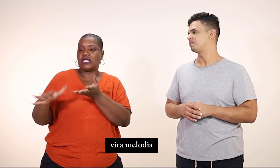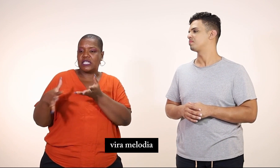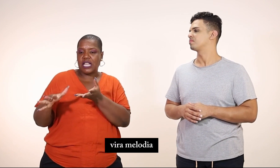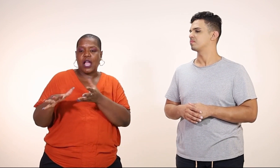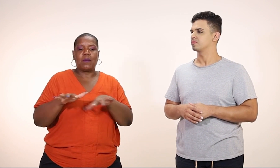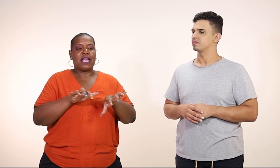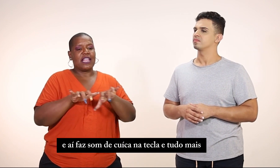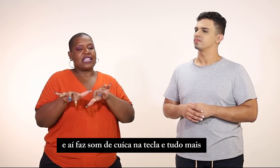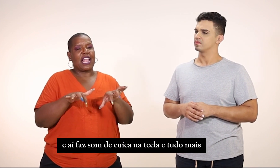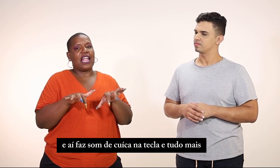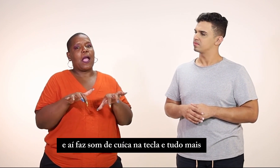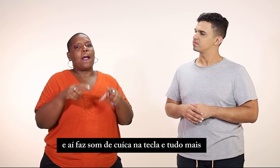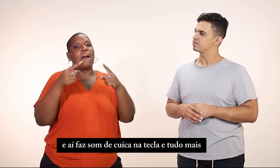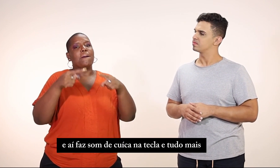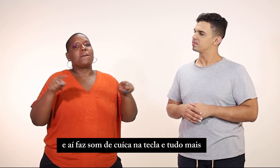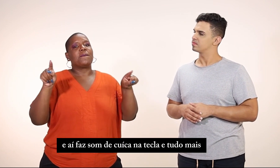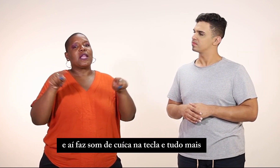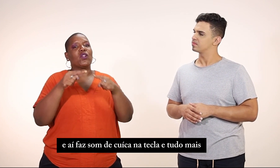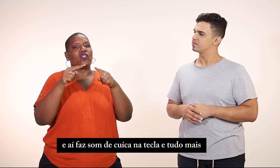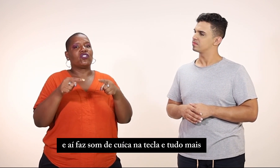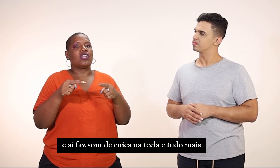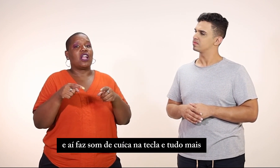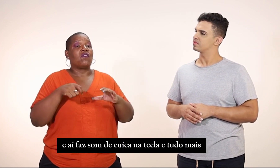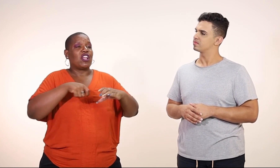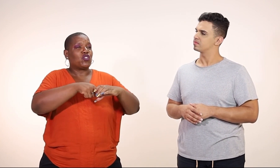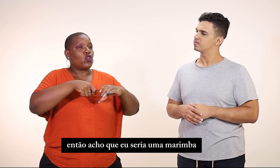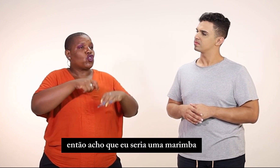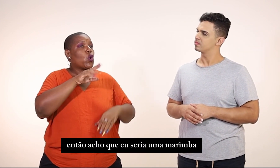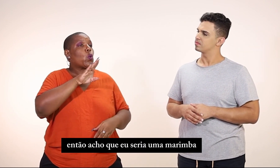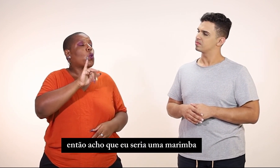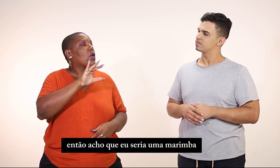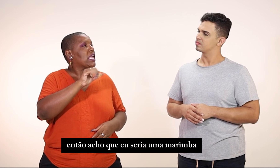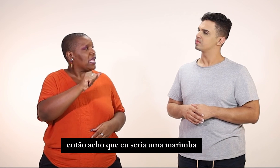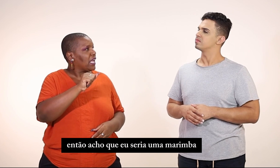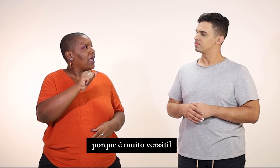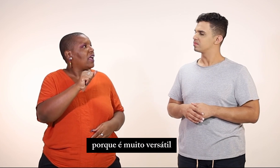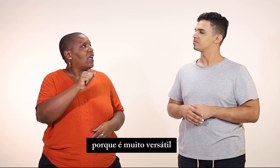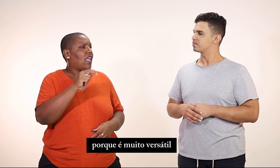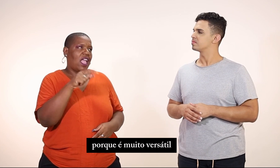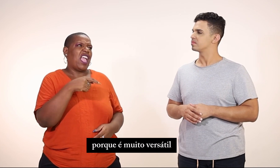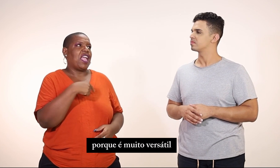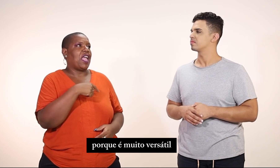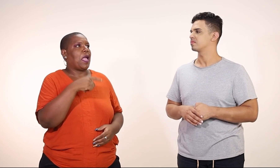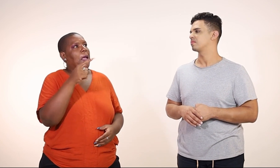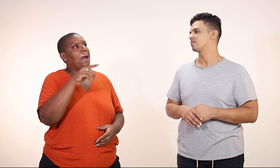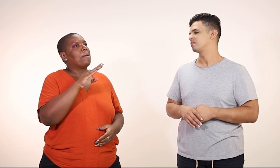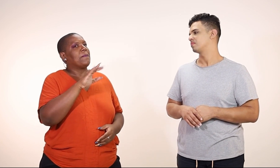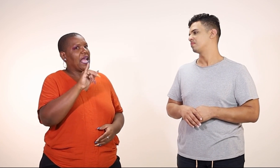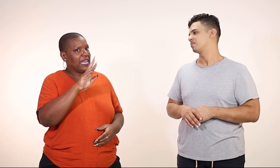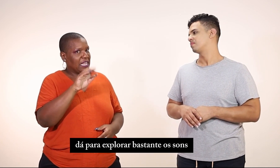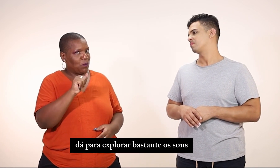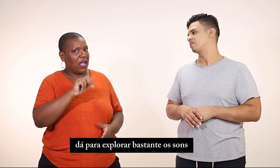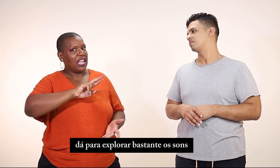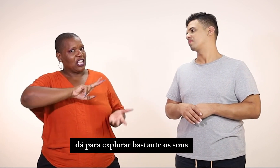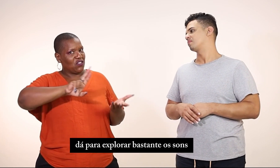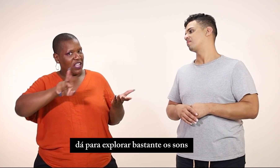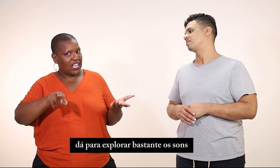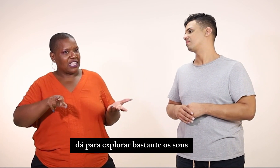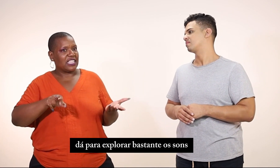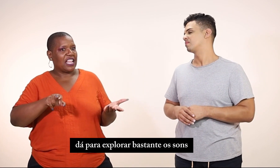melodia. E aí faz som de cuíca na tecla e tudo mais. Então acho que eu seria uma marimba, porque é muito versátil, dá pra explorar bastante os